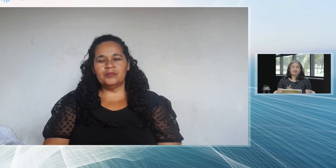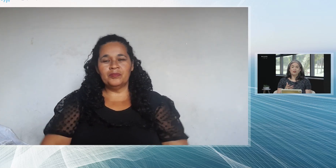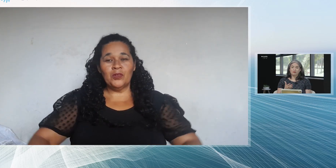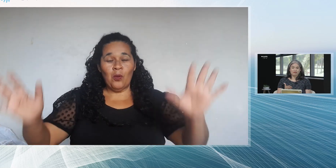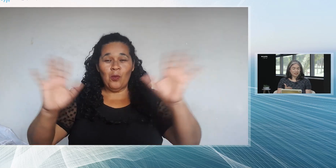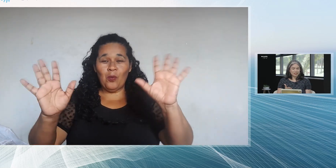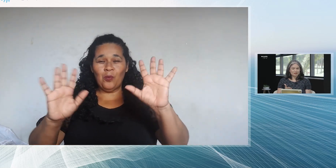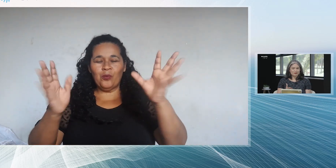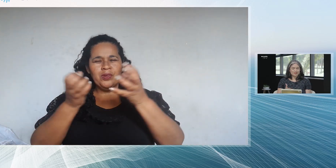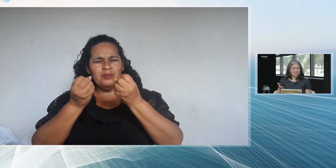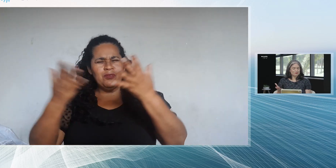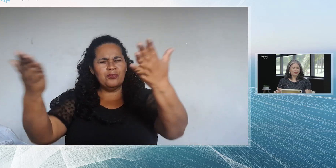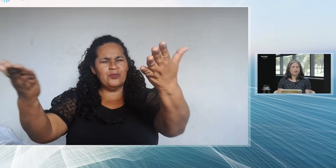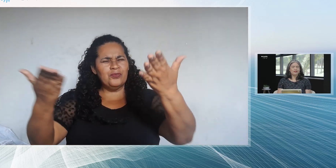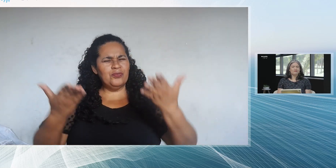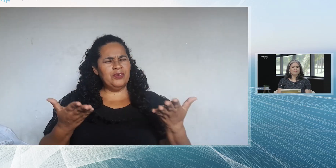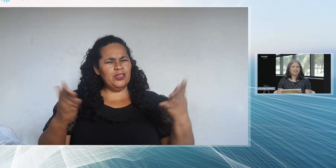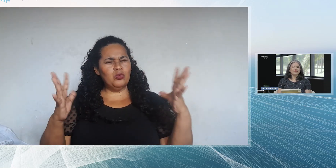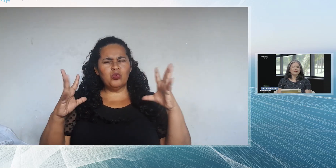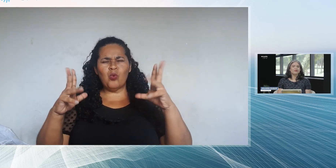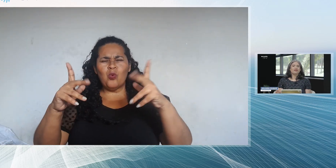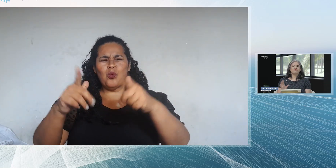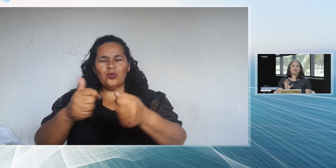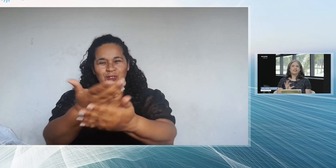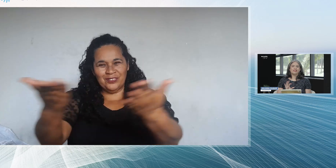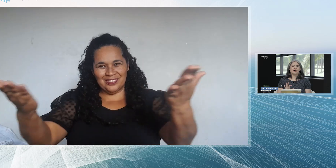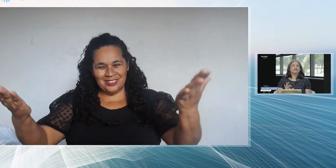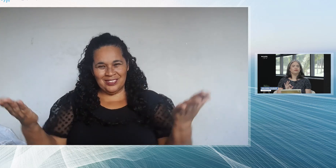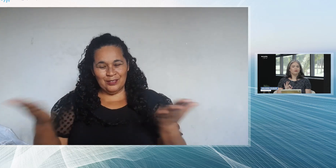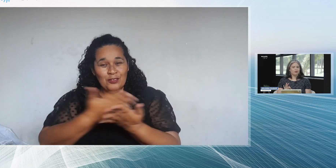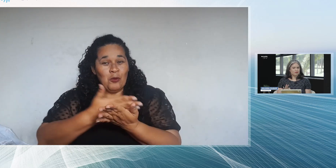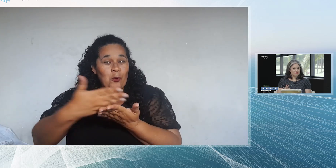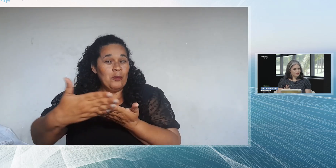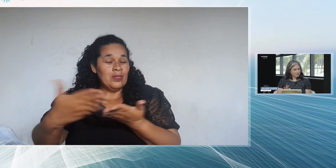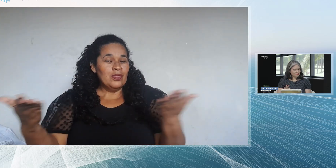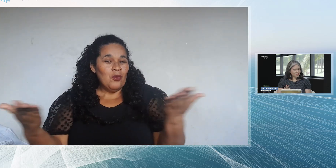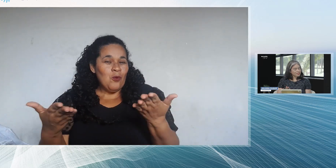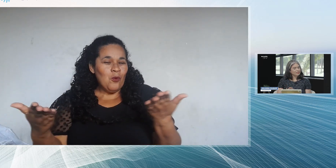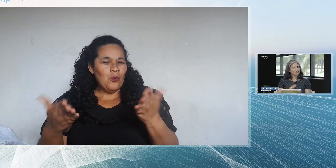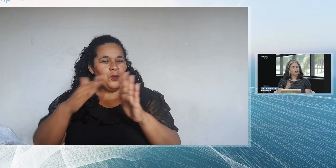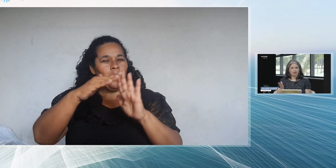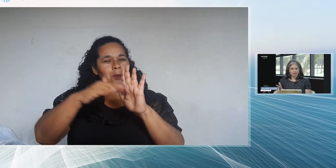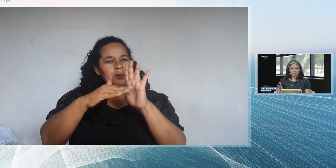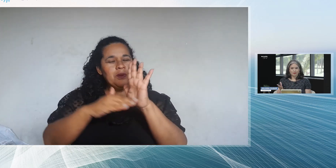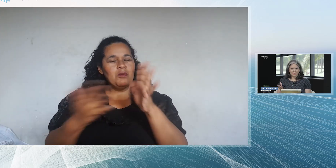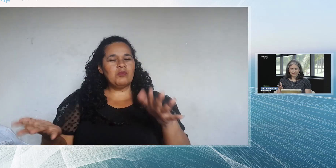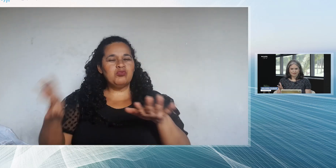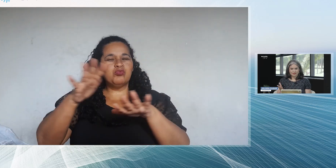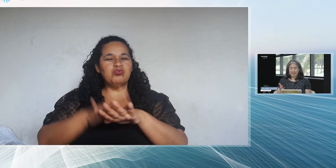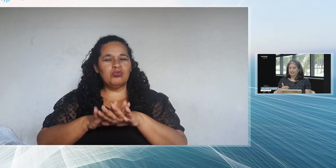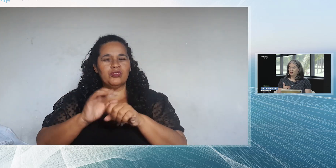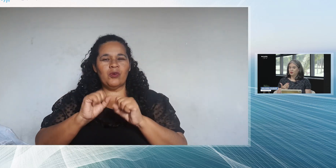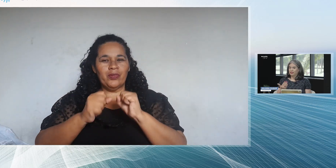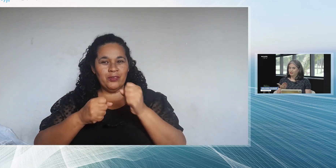Olá, seja muito bem-vindo, seja muito bem-vinda. Você está no Inclusão Entrevista, nova